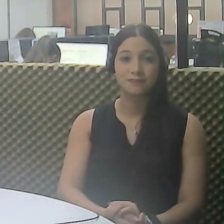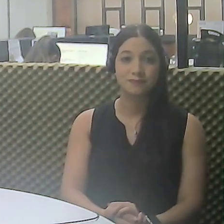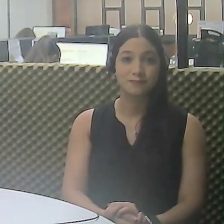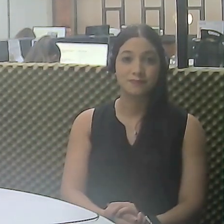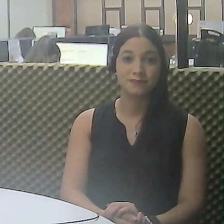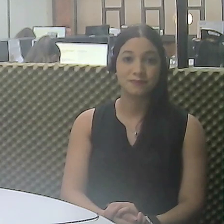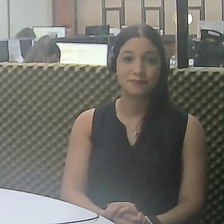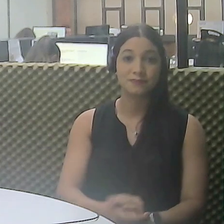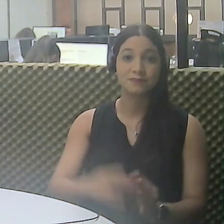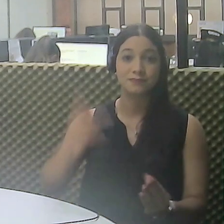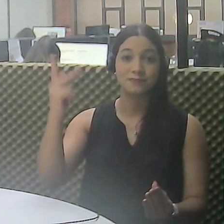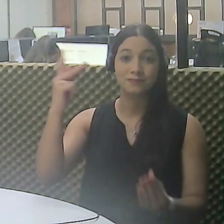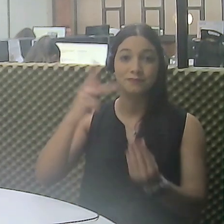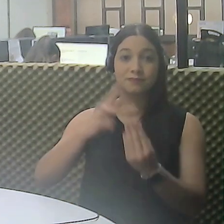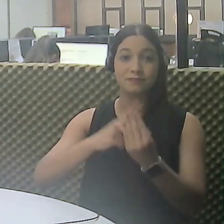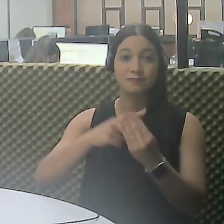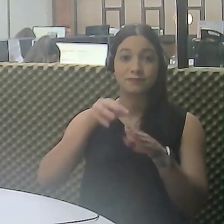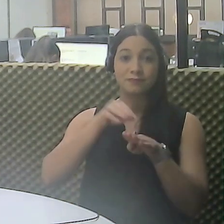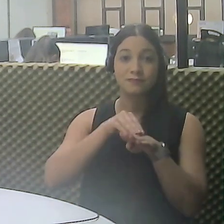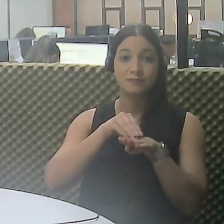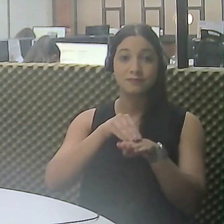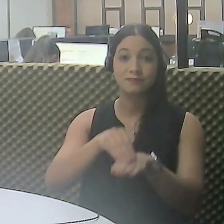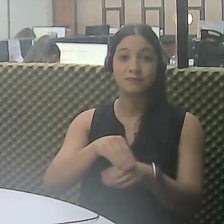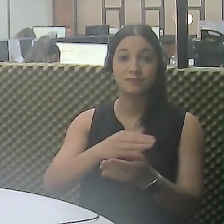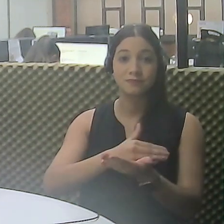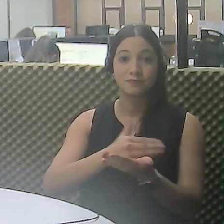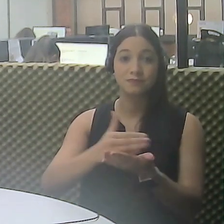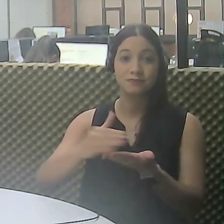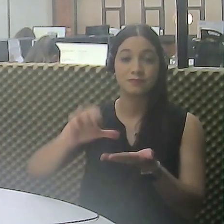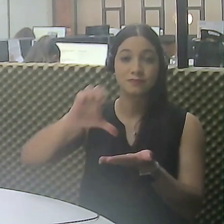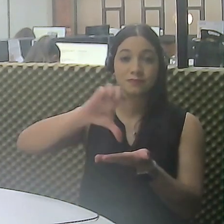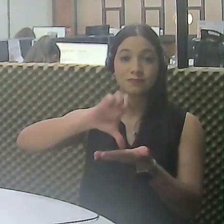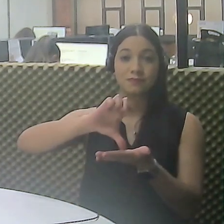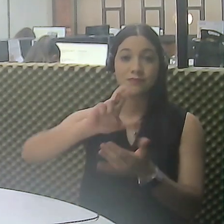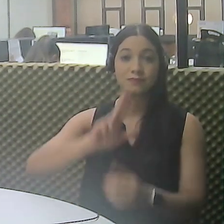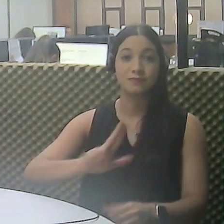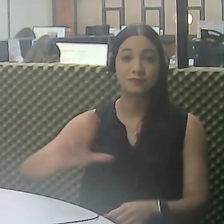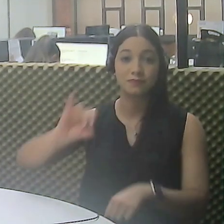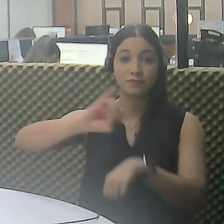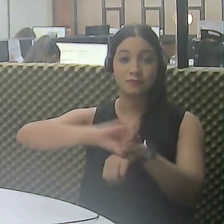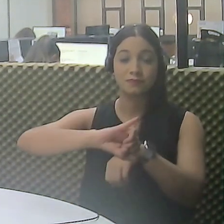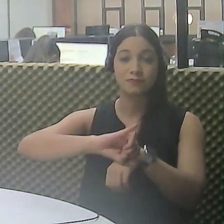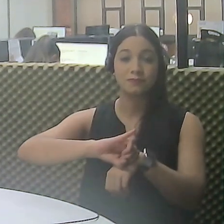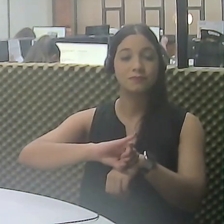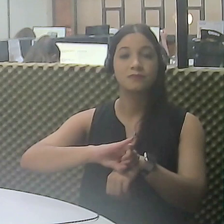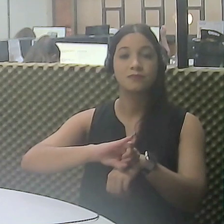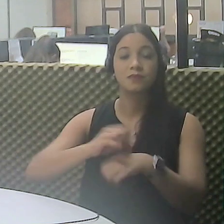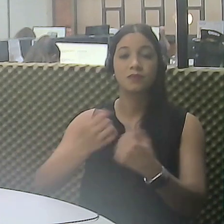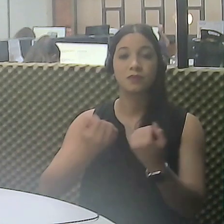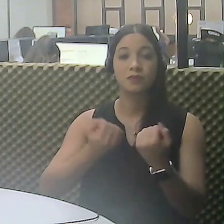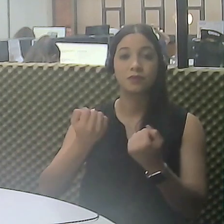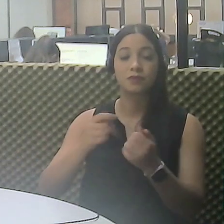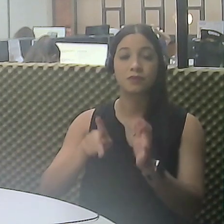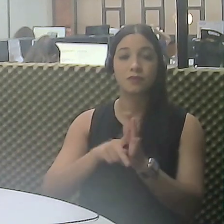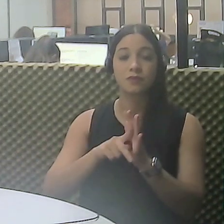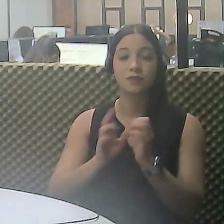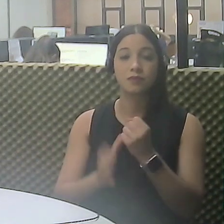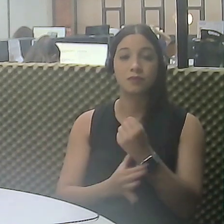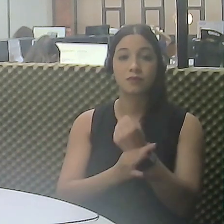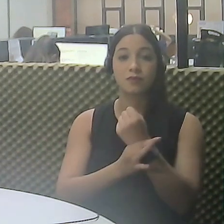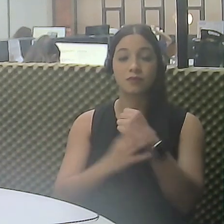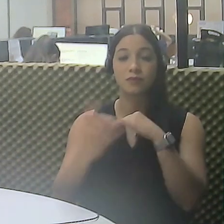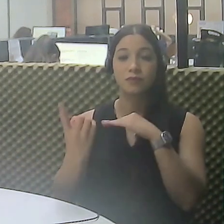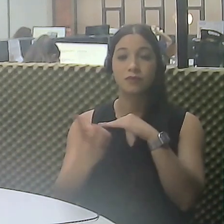notícias. O Procon Móvel começa a semana no centro de Uberlândia. O serviço itinerante da Superintendência de Proteção e Defesa do